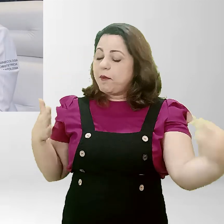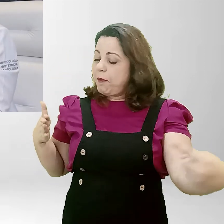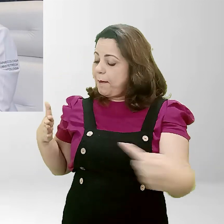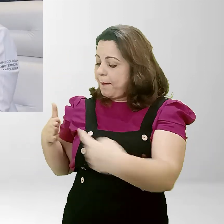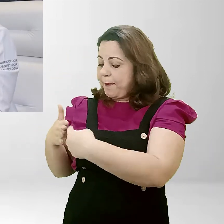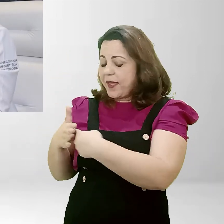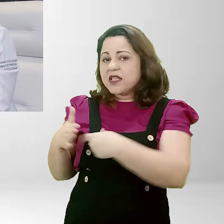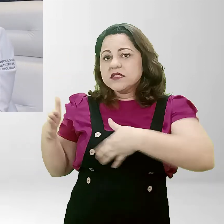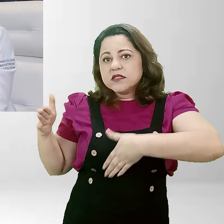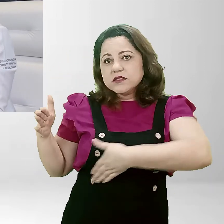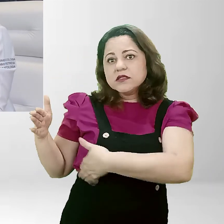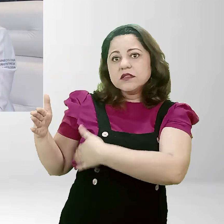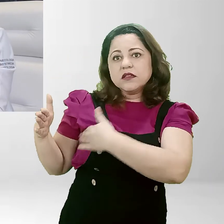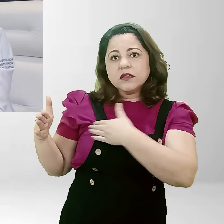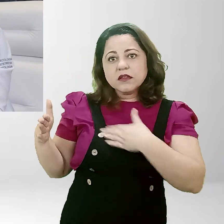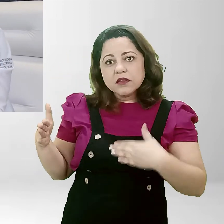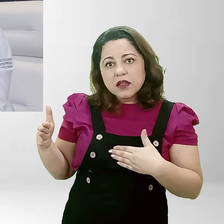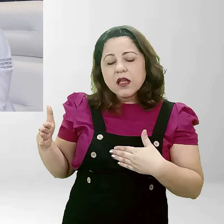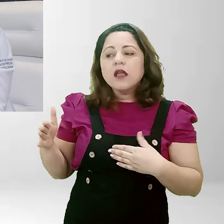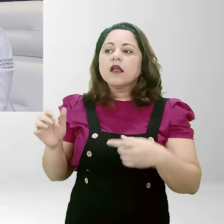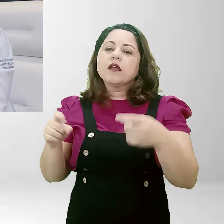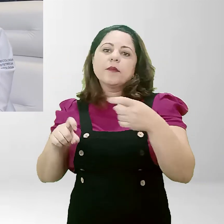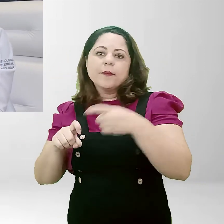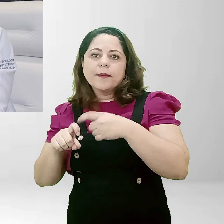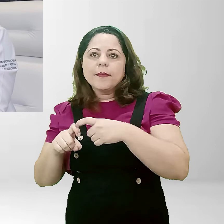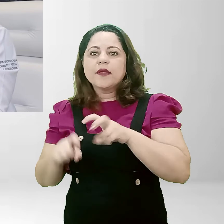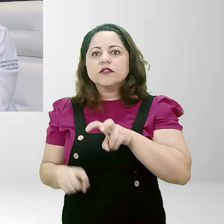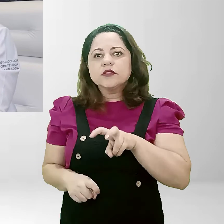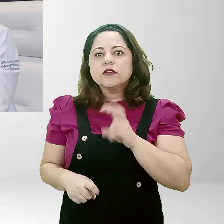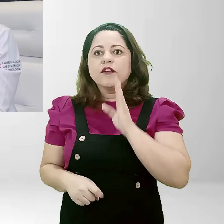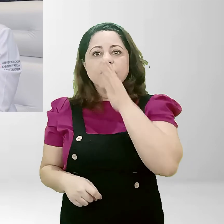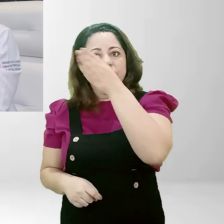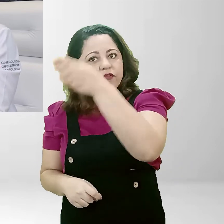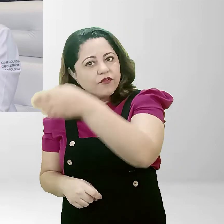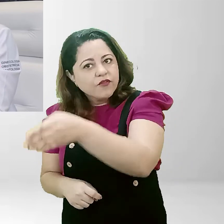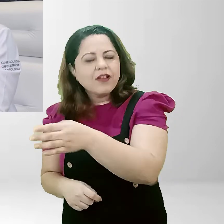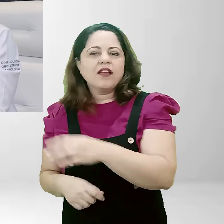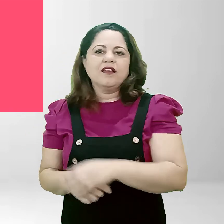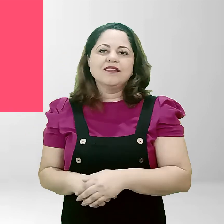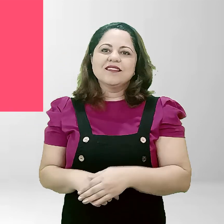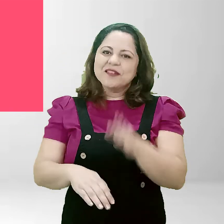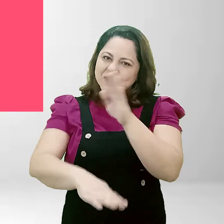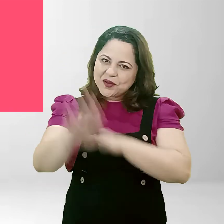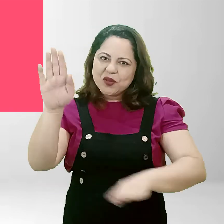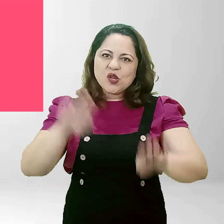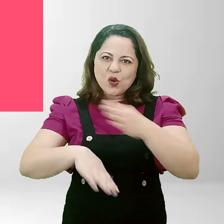seu rastreamento de rotina, não deixe de procurar seu médico e se previna.